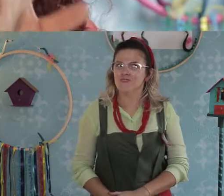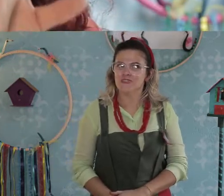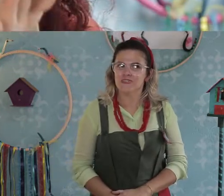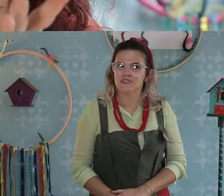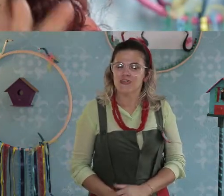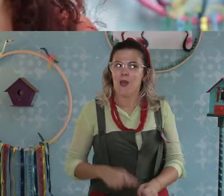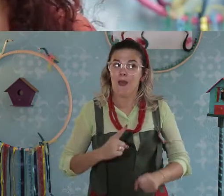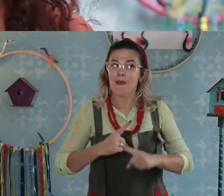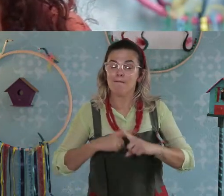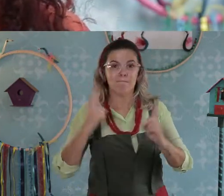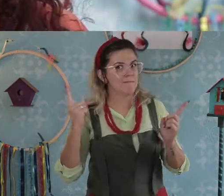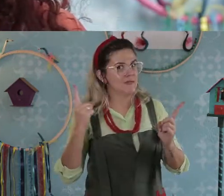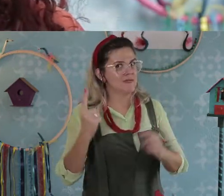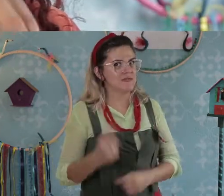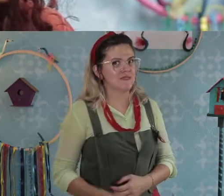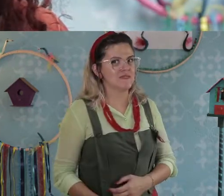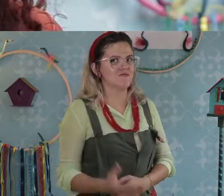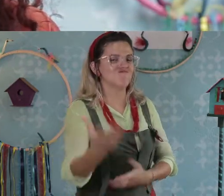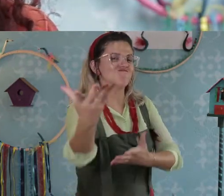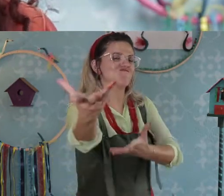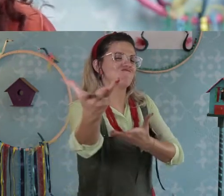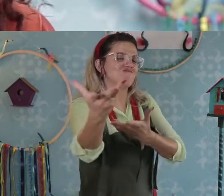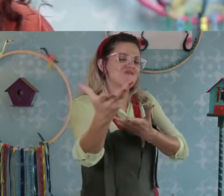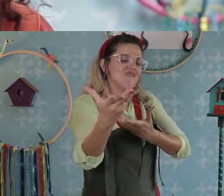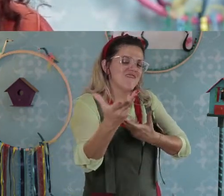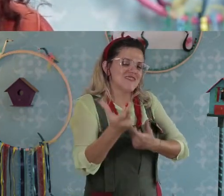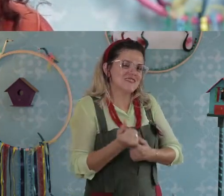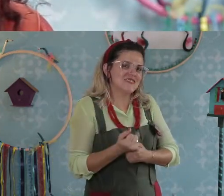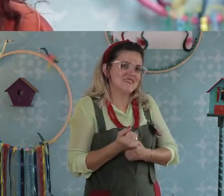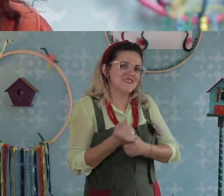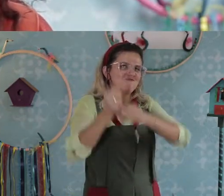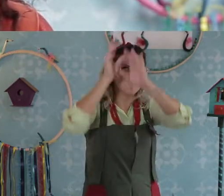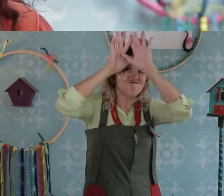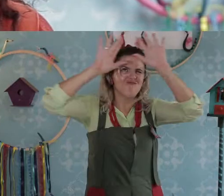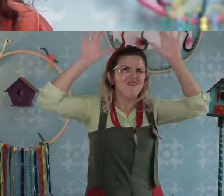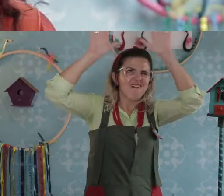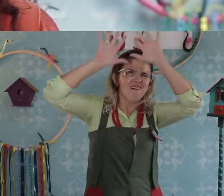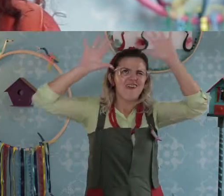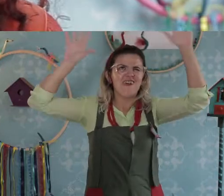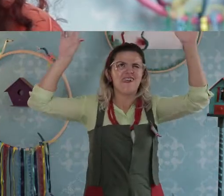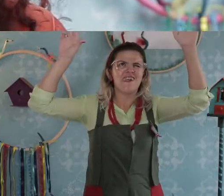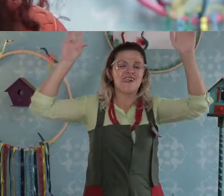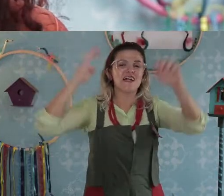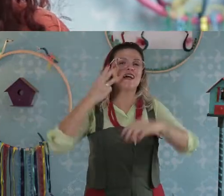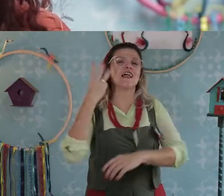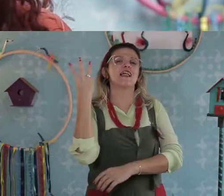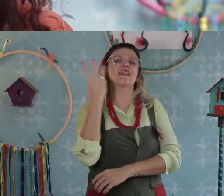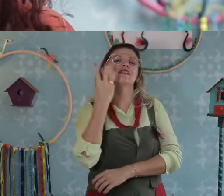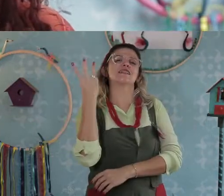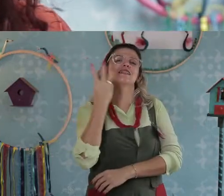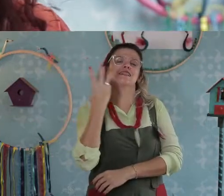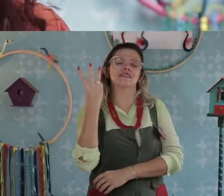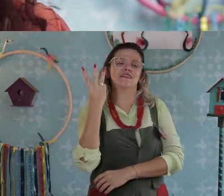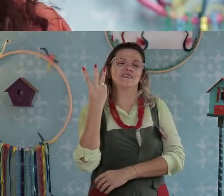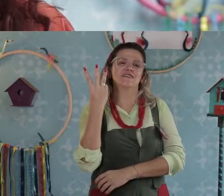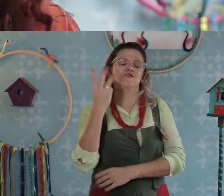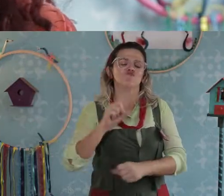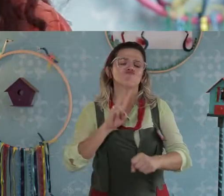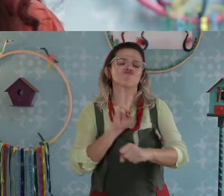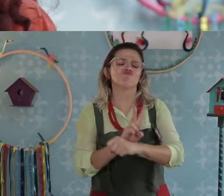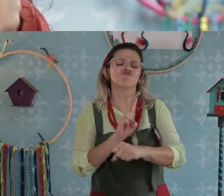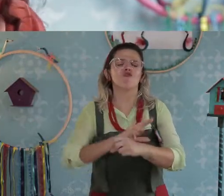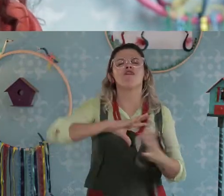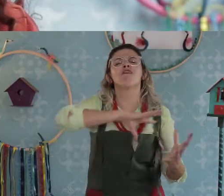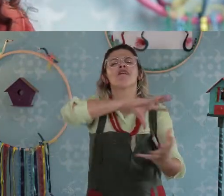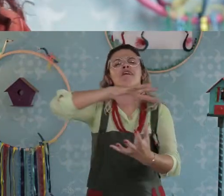eu quero convidar vocês para imaginarem um trio salvando esse planeta.